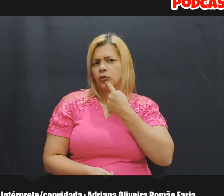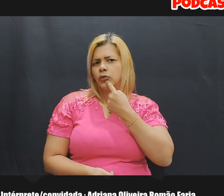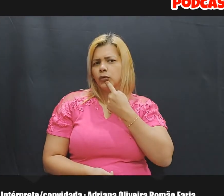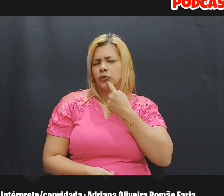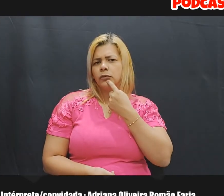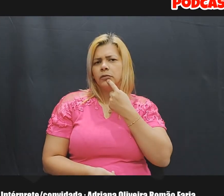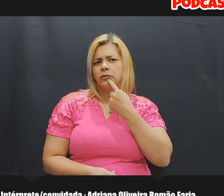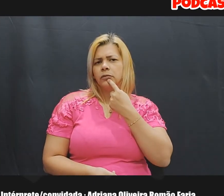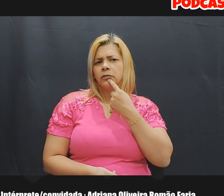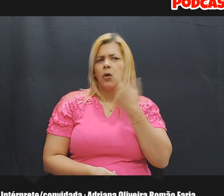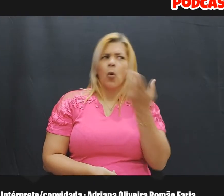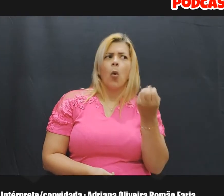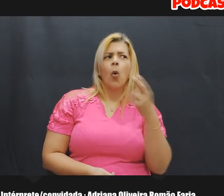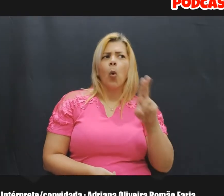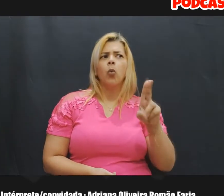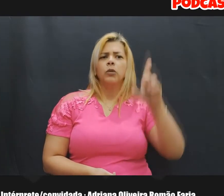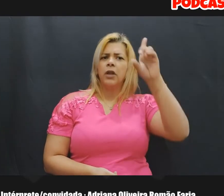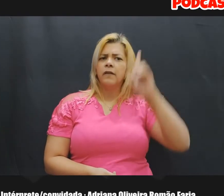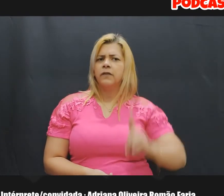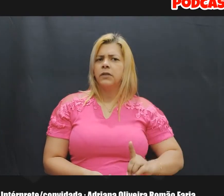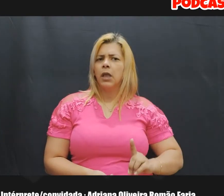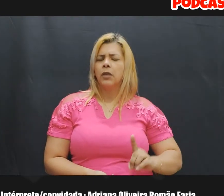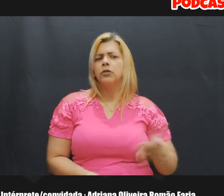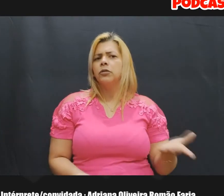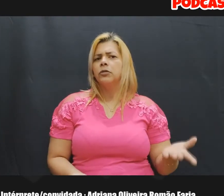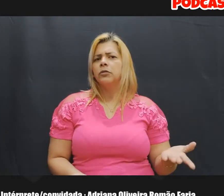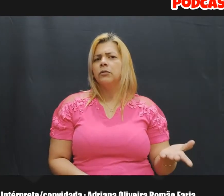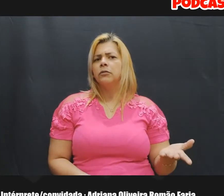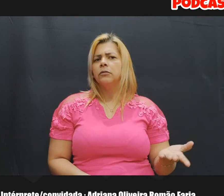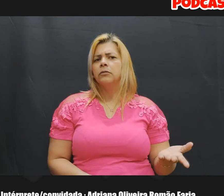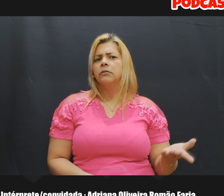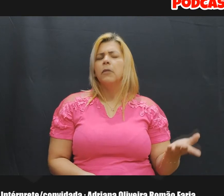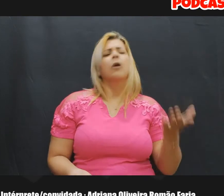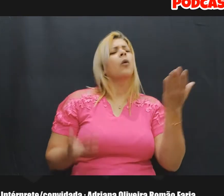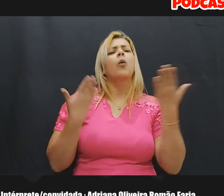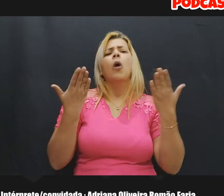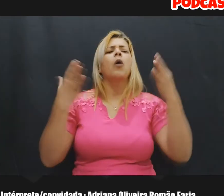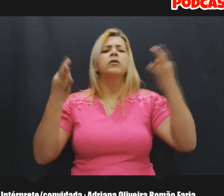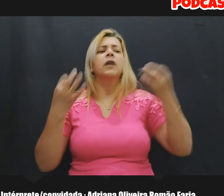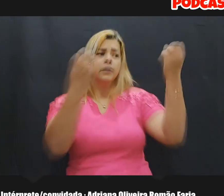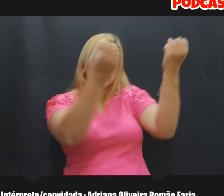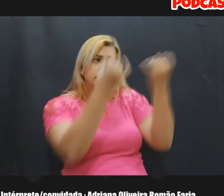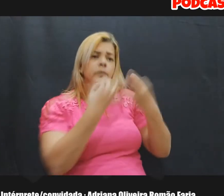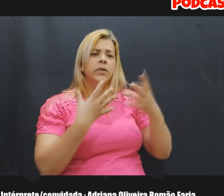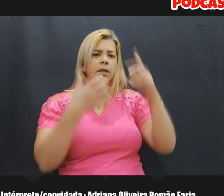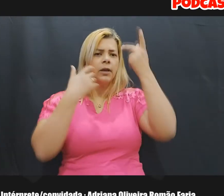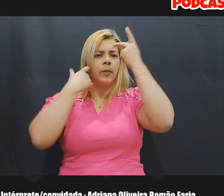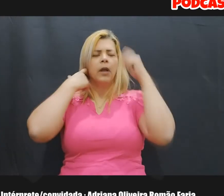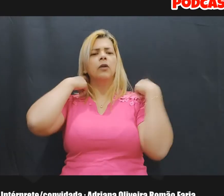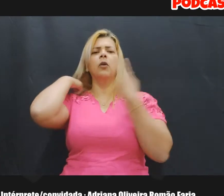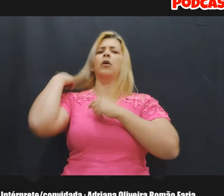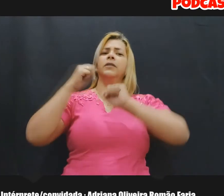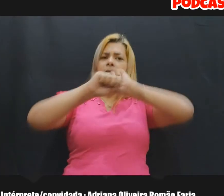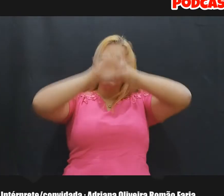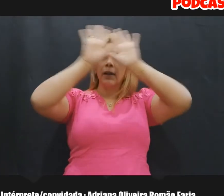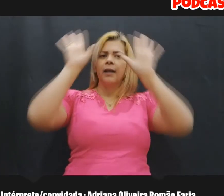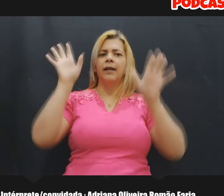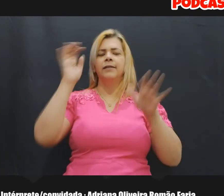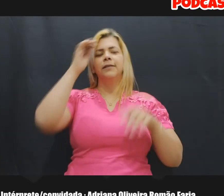também o termo deficiente auditivo, se um ou outro está errado. Explica pra gente, por gentileza, esclarece pra gente, por